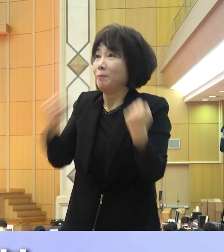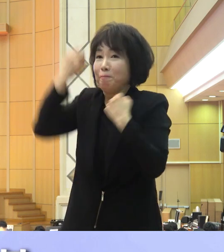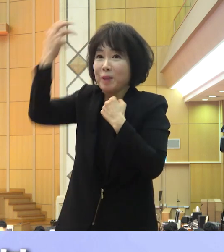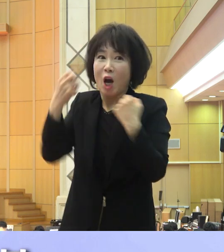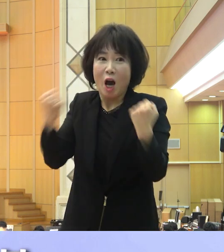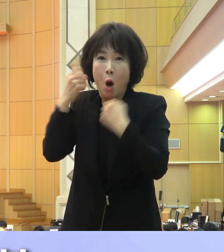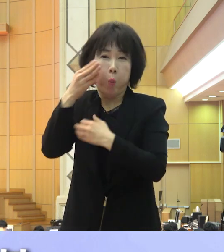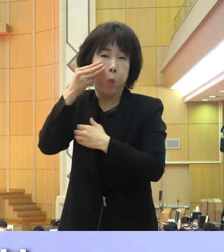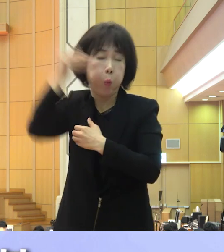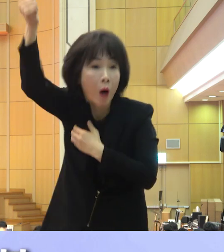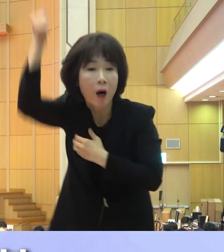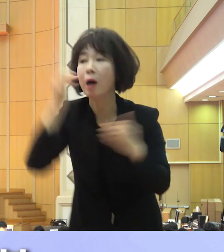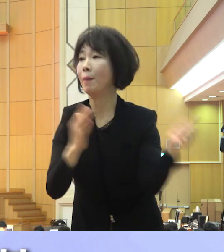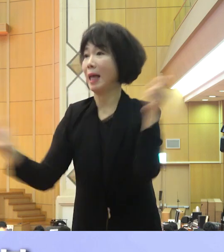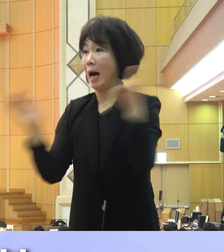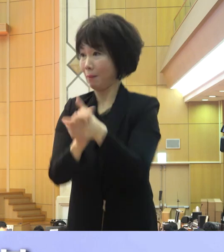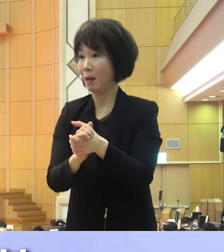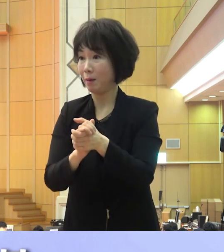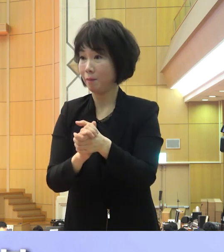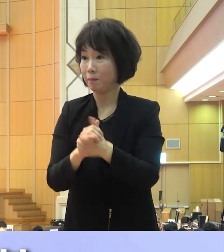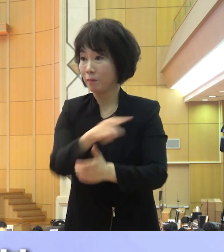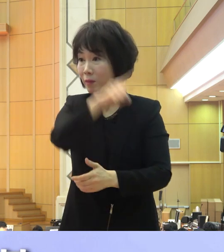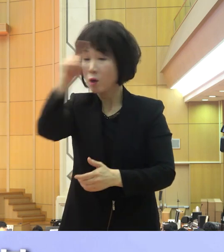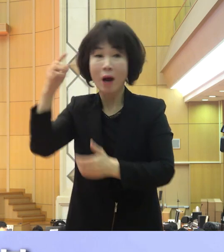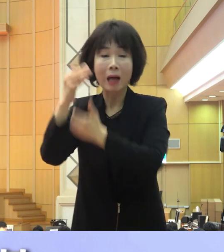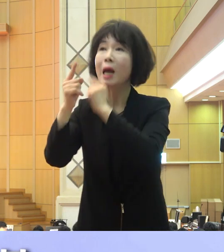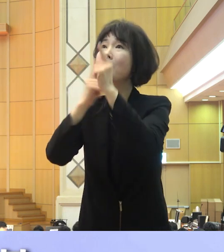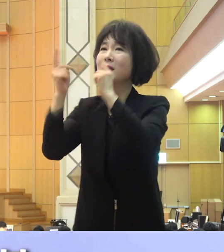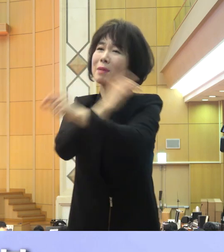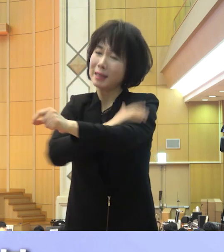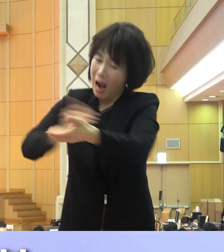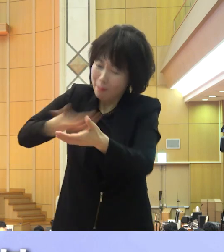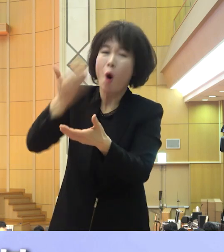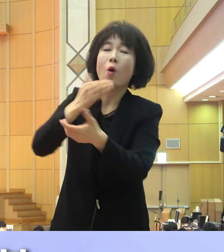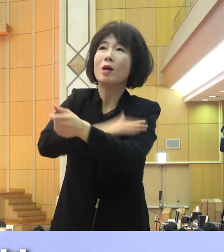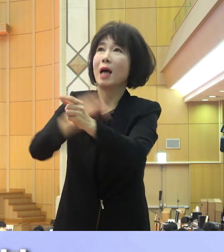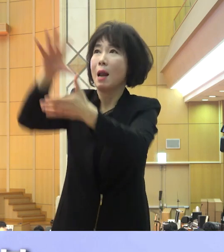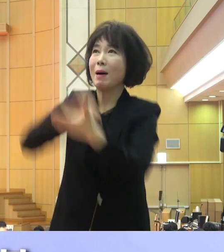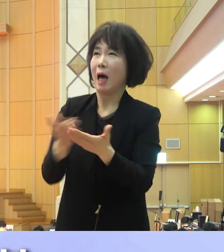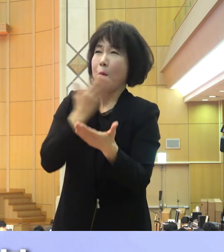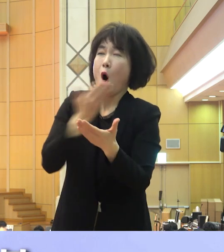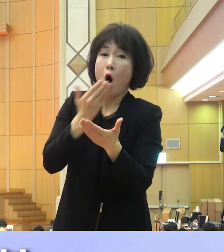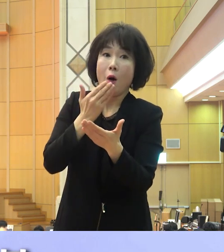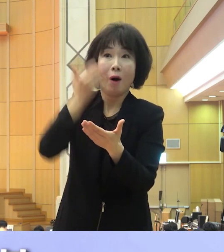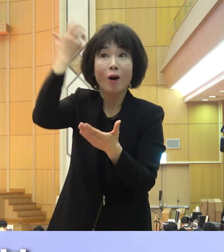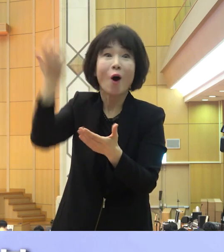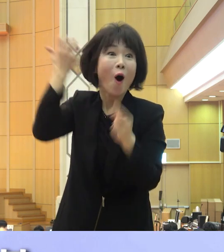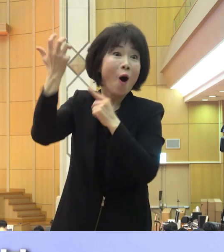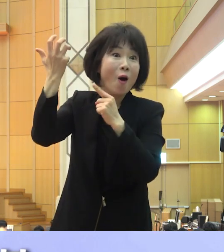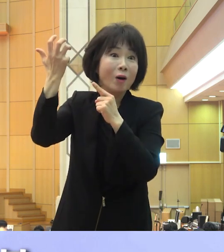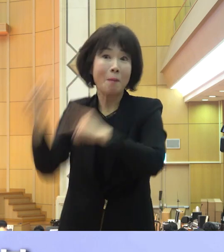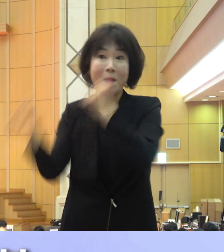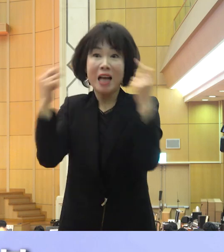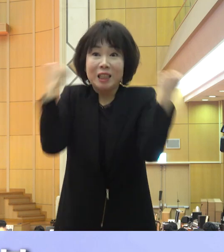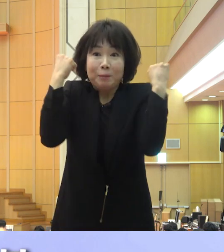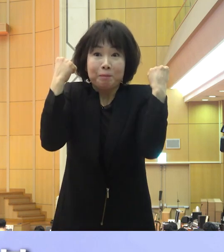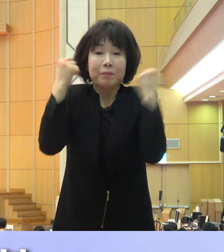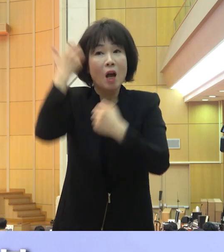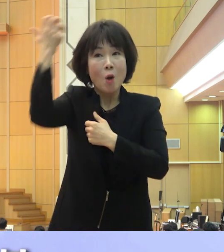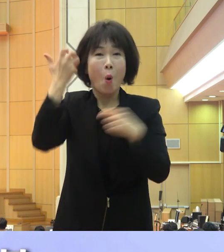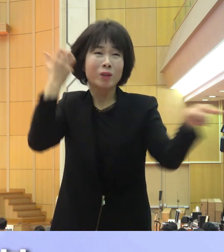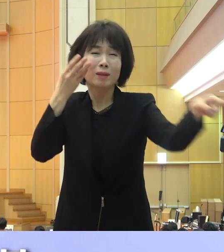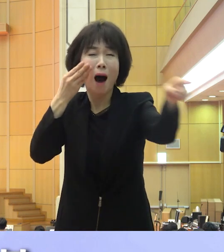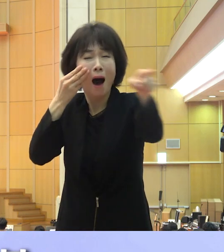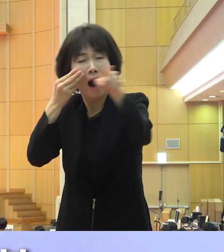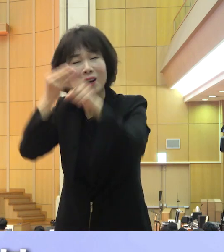육신이 먹는 떡으로만 살 것이 아니라 하나님으로 나는 말씀 먹고, 생명의 말씀 내 영혼을 살리는, 그래서 영혼이 잘